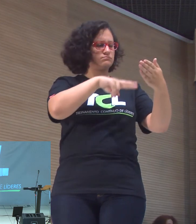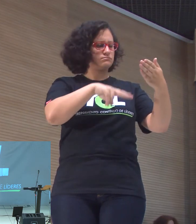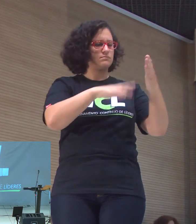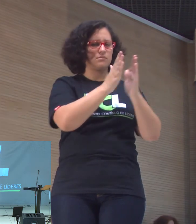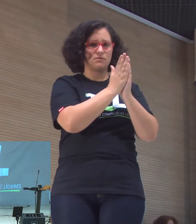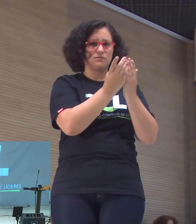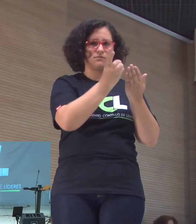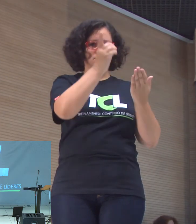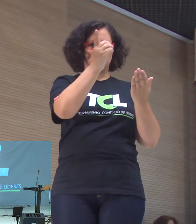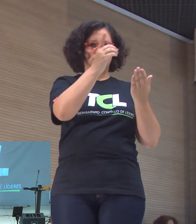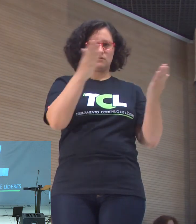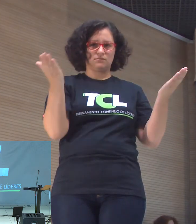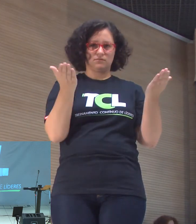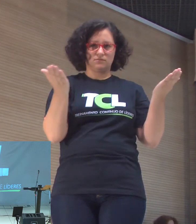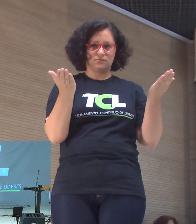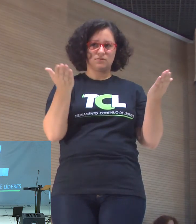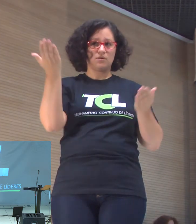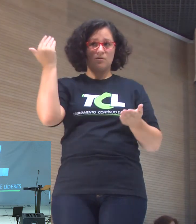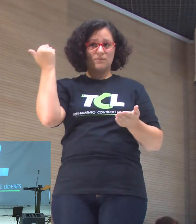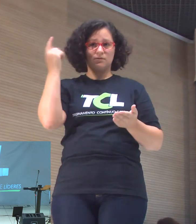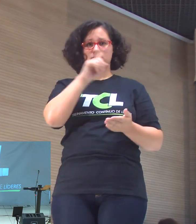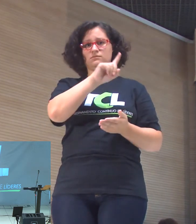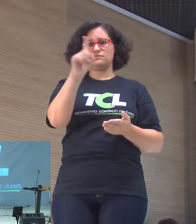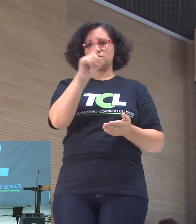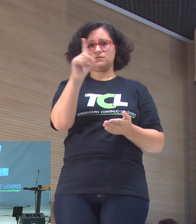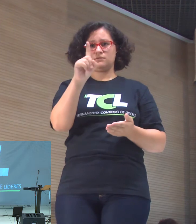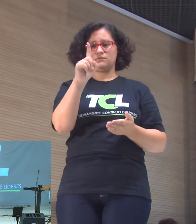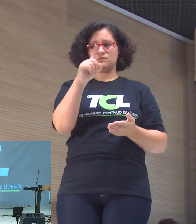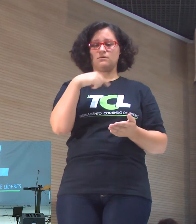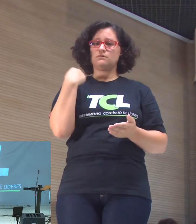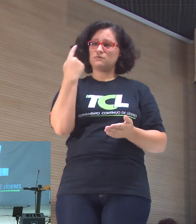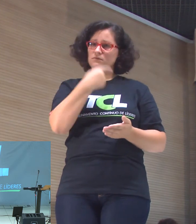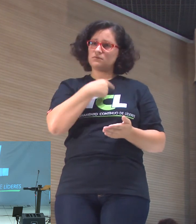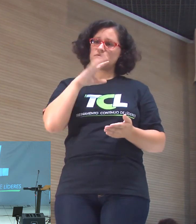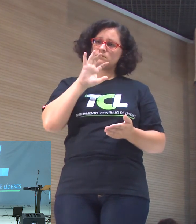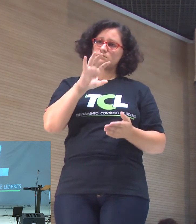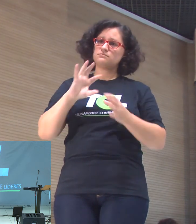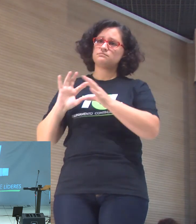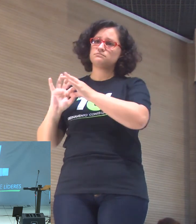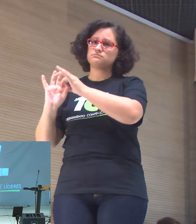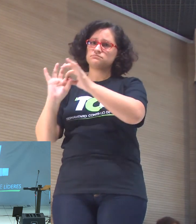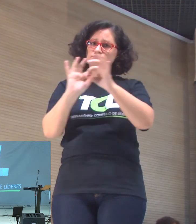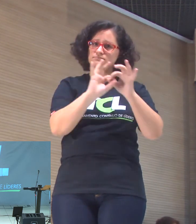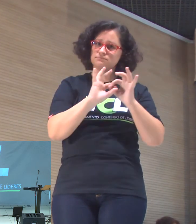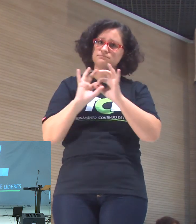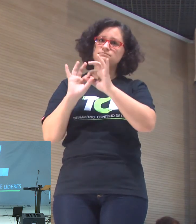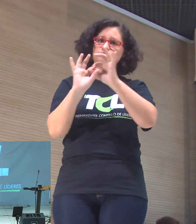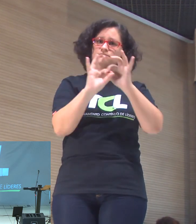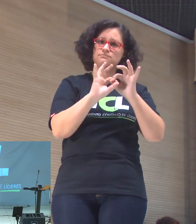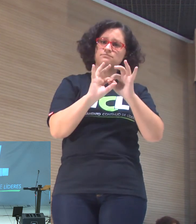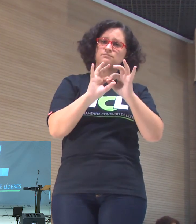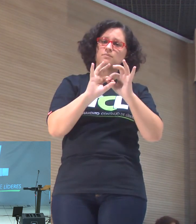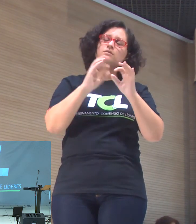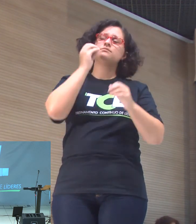disposição para que a gente possa viver a unidade, desfrutar dos benefícios que ela traz.